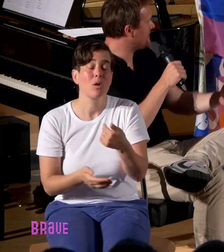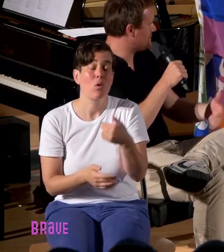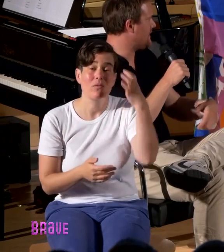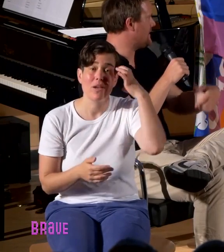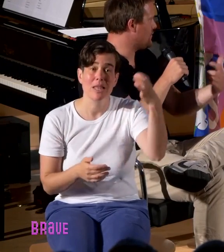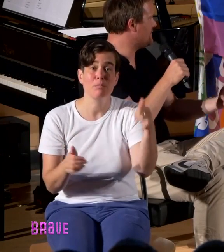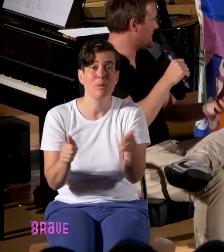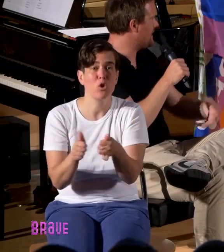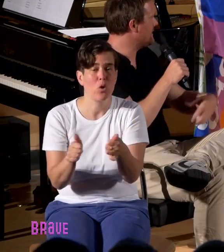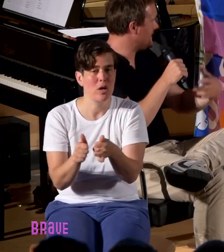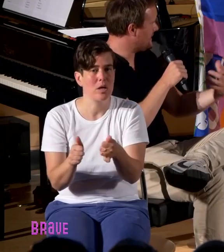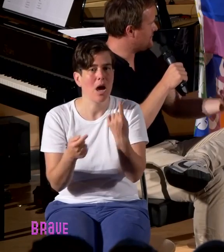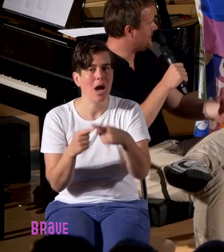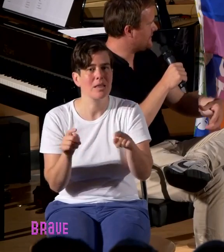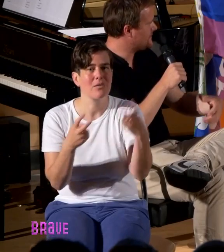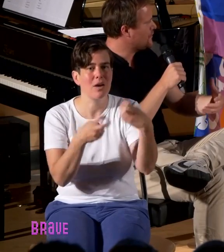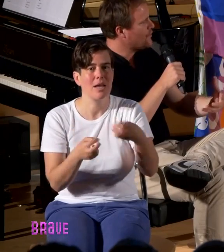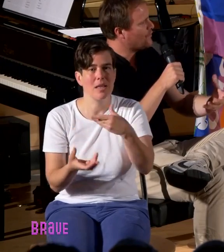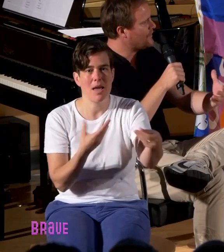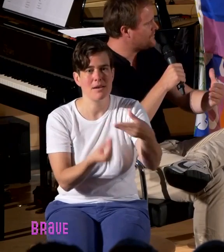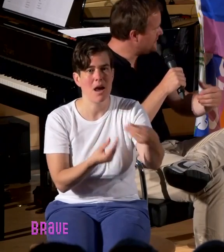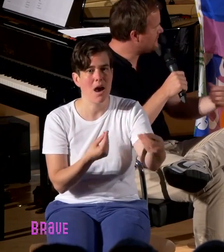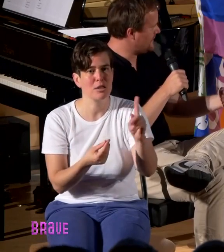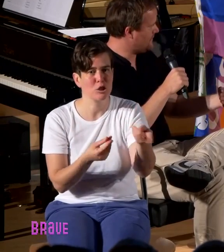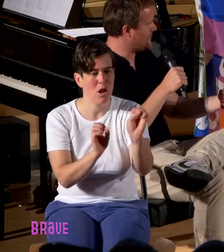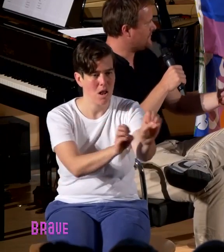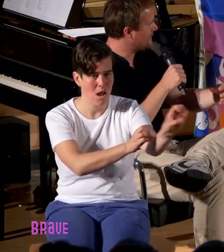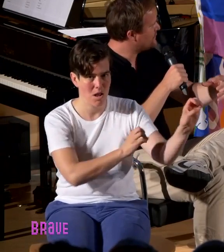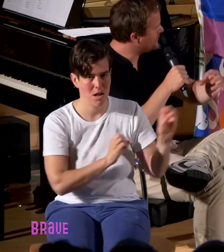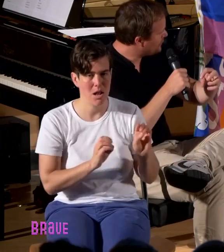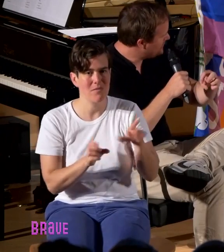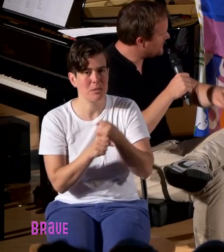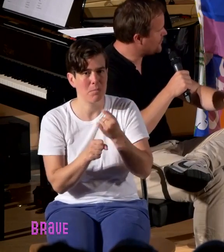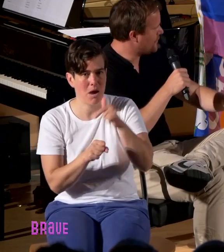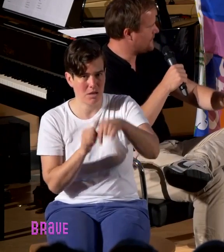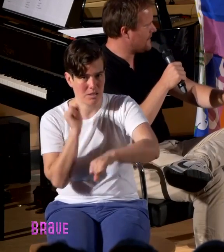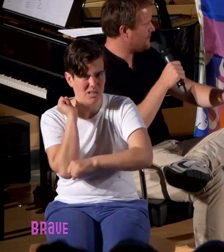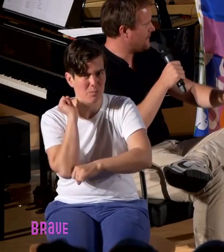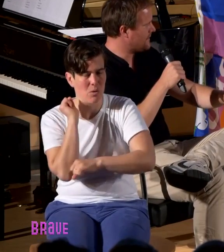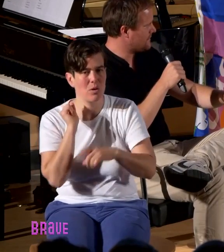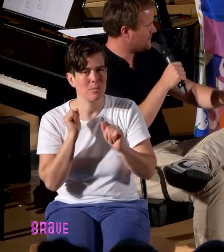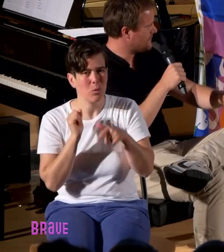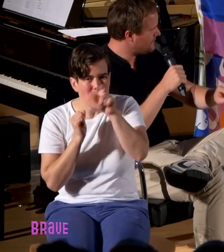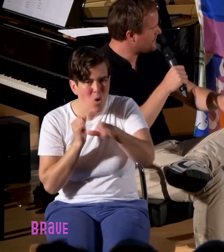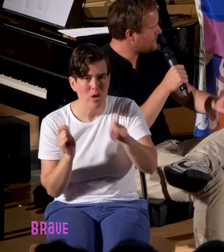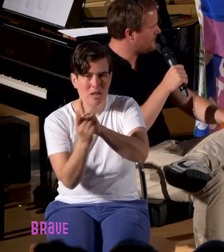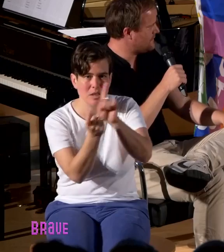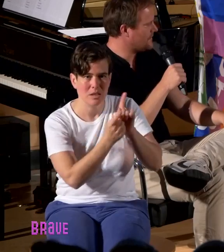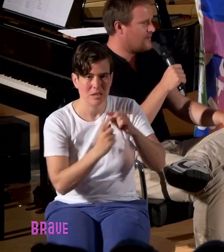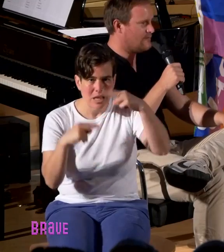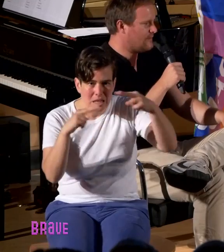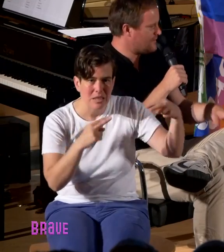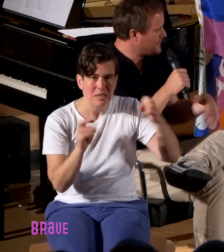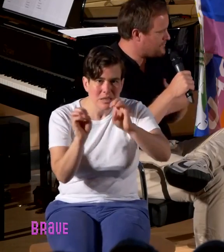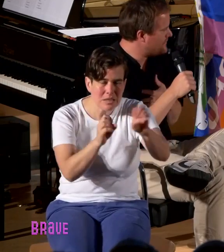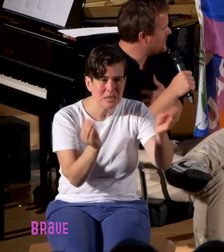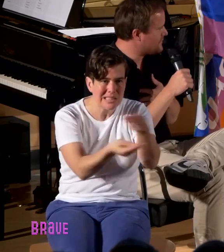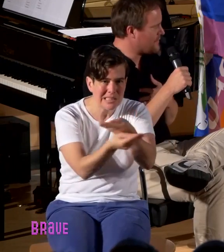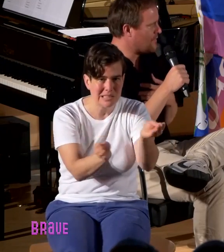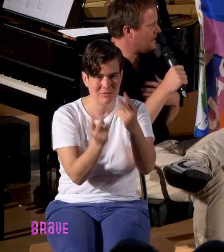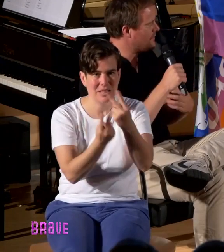von anderen Vereinen häufig eingeladen werden. Und auf dieser Ebene, also wo man auch mit den Leuten arbeitet, Das ist wichtig. Mhm. Weißt,